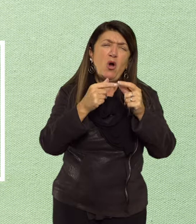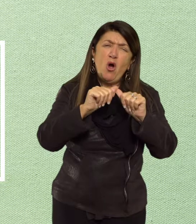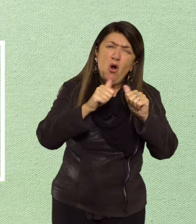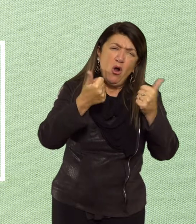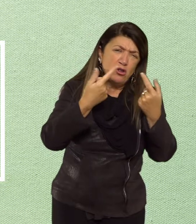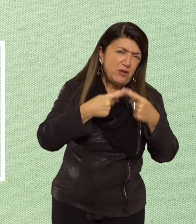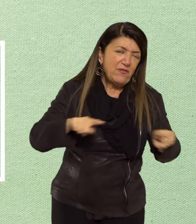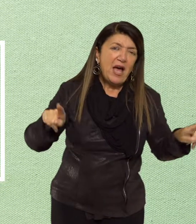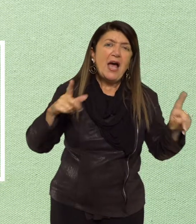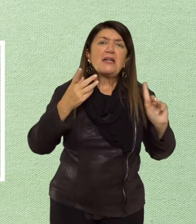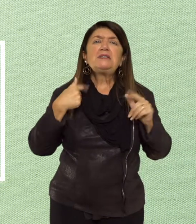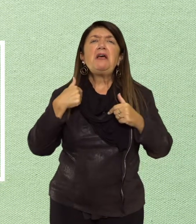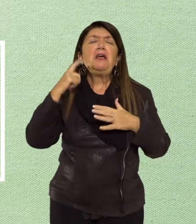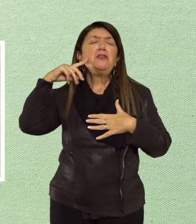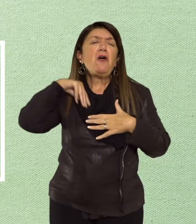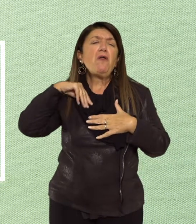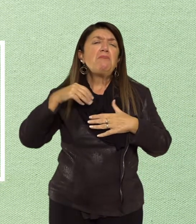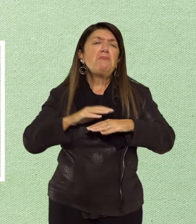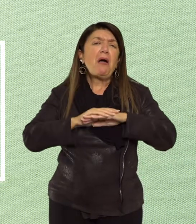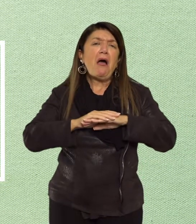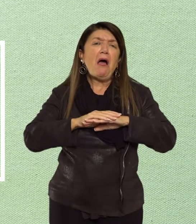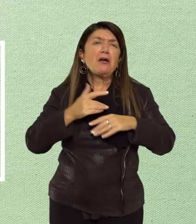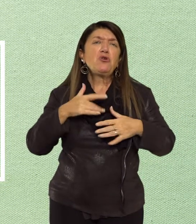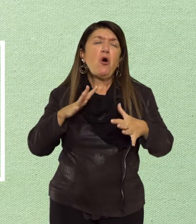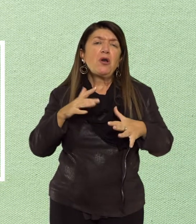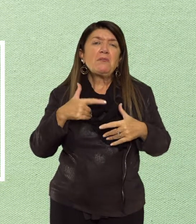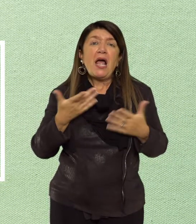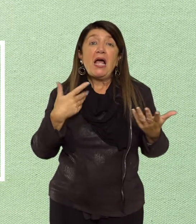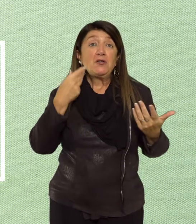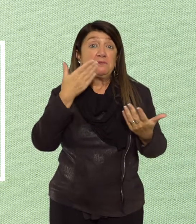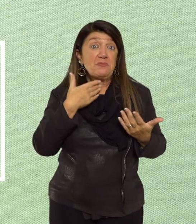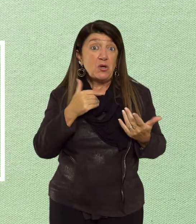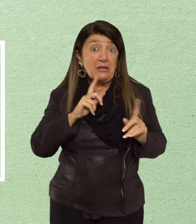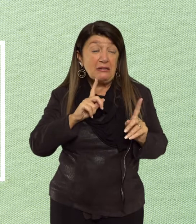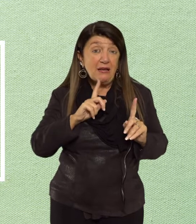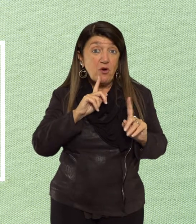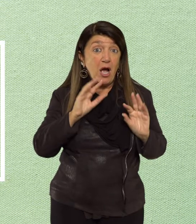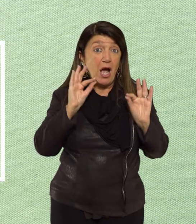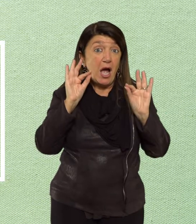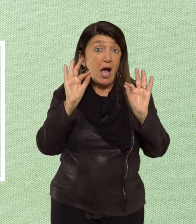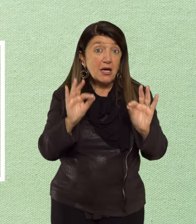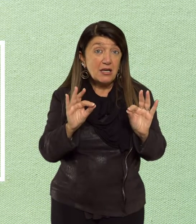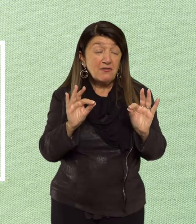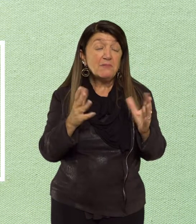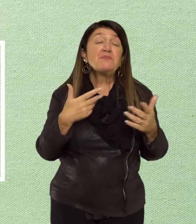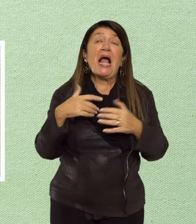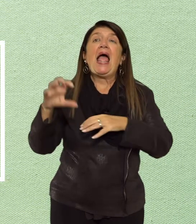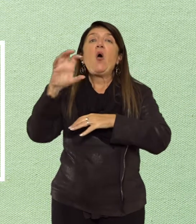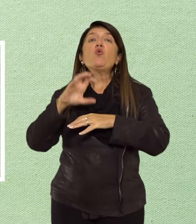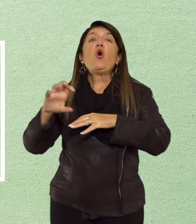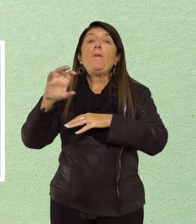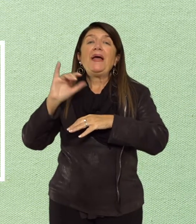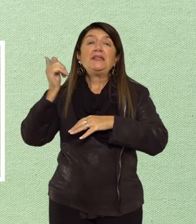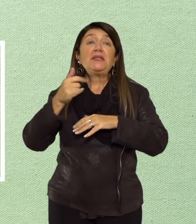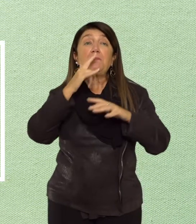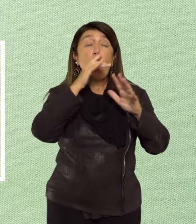tanta pace perché non ci credevo fondamentalmente pienamente, nel senso dicevo, ma l'europeo ci può stare, il mondiale